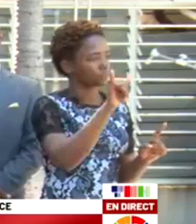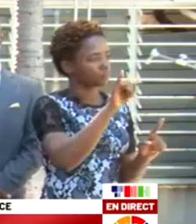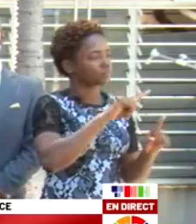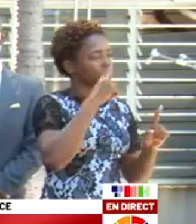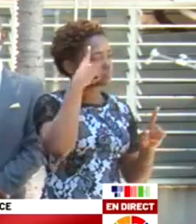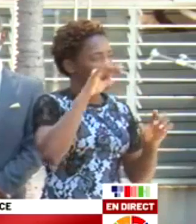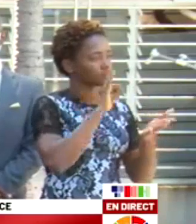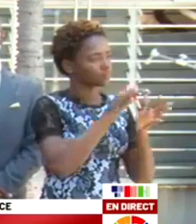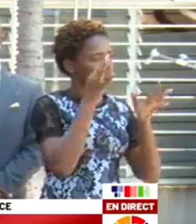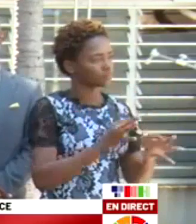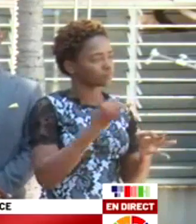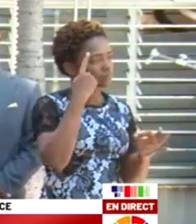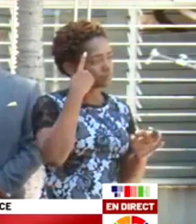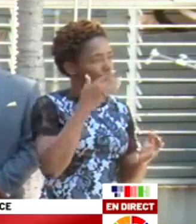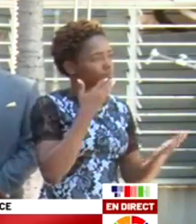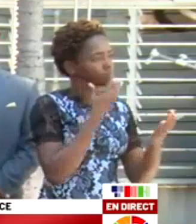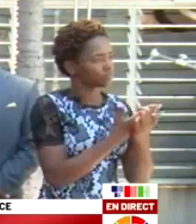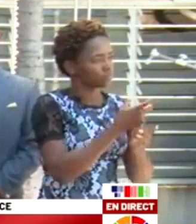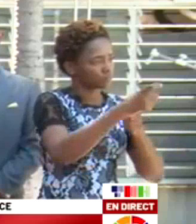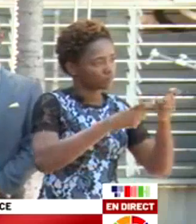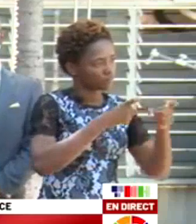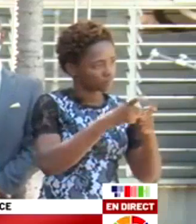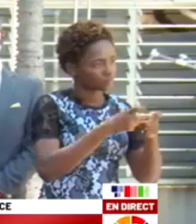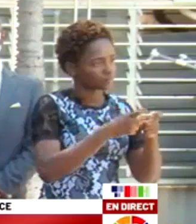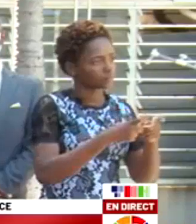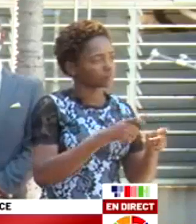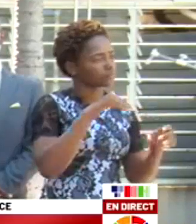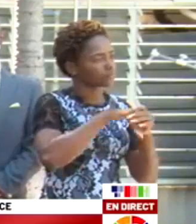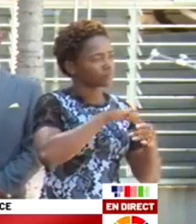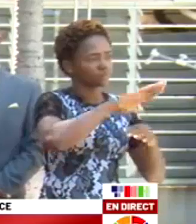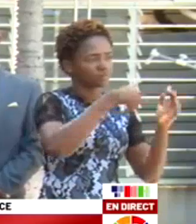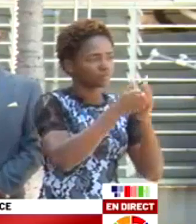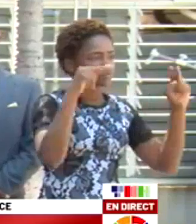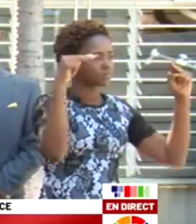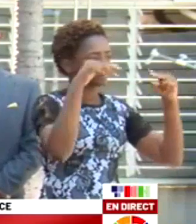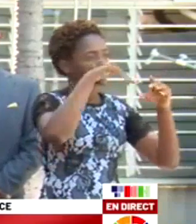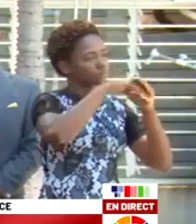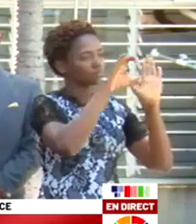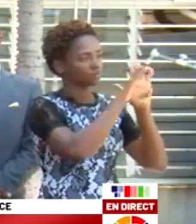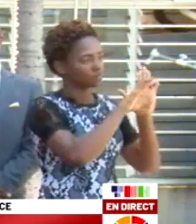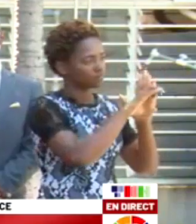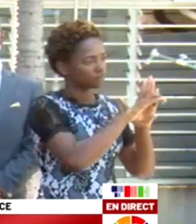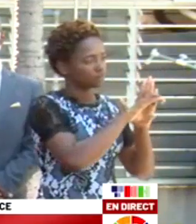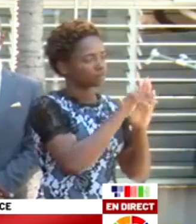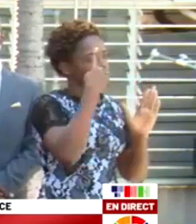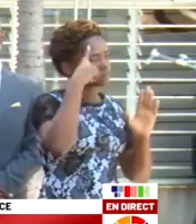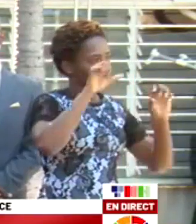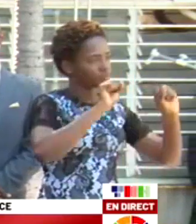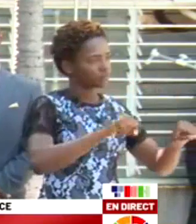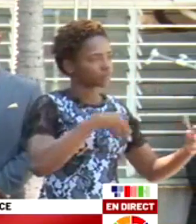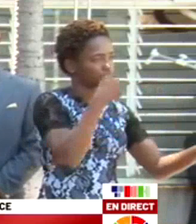disposition pour que bon gens contrôlent le métier à tous les niveaux dans l'État pour nous